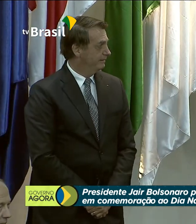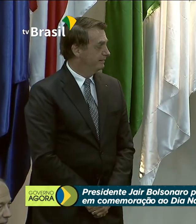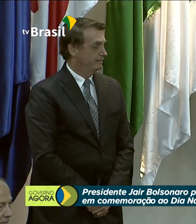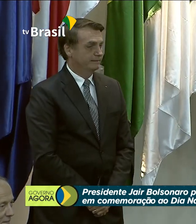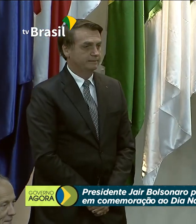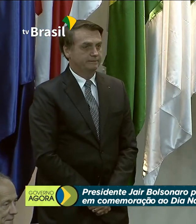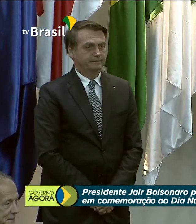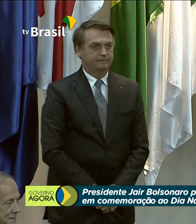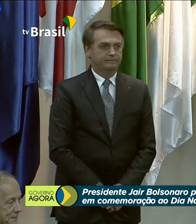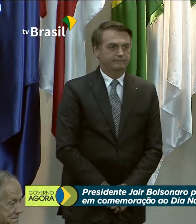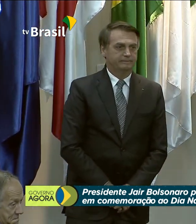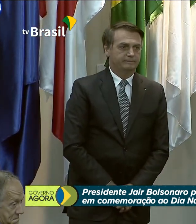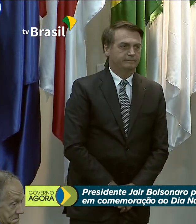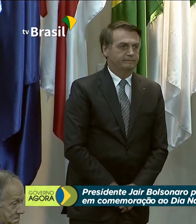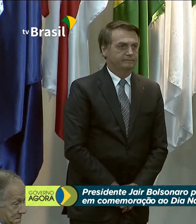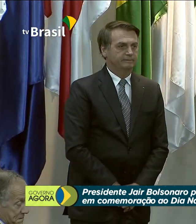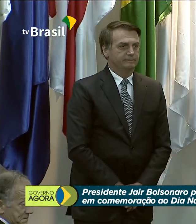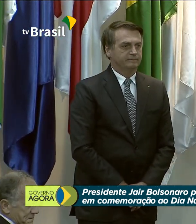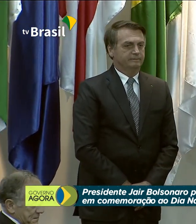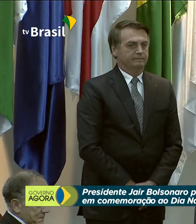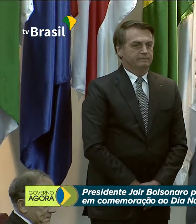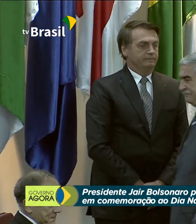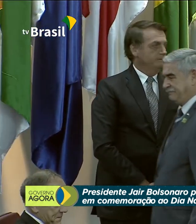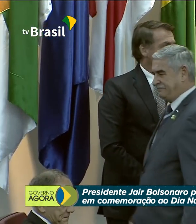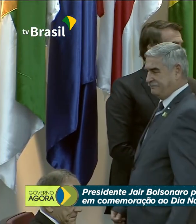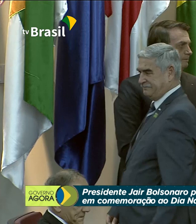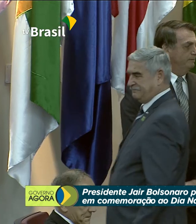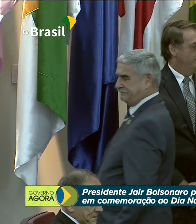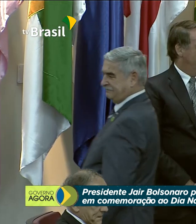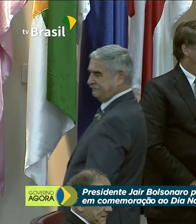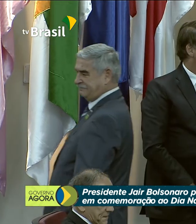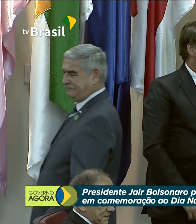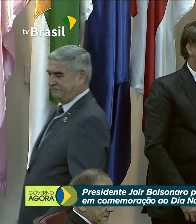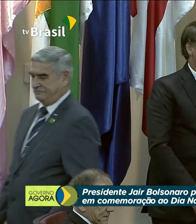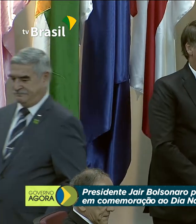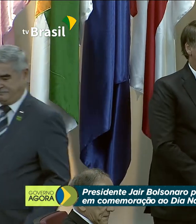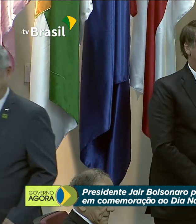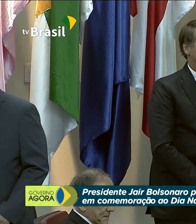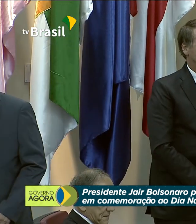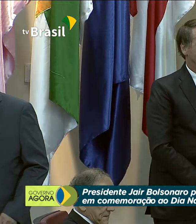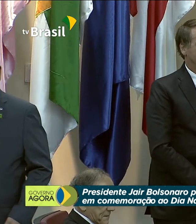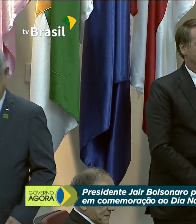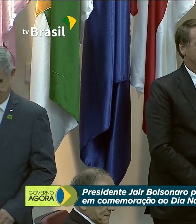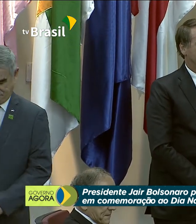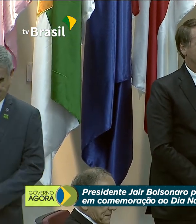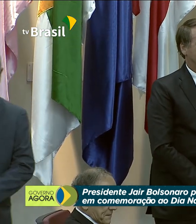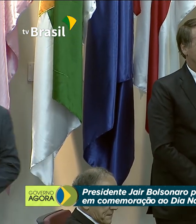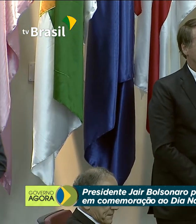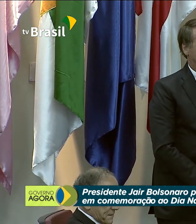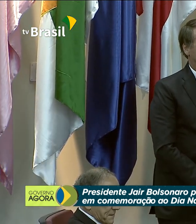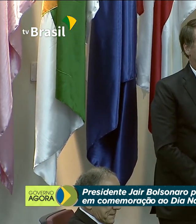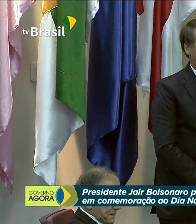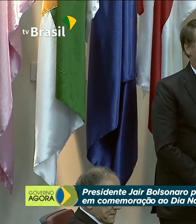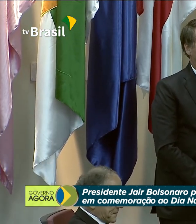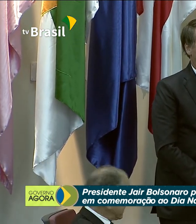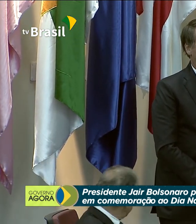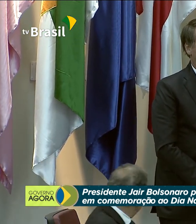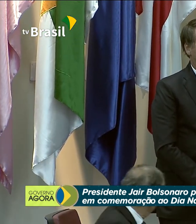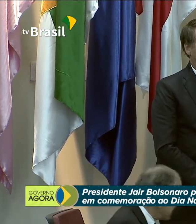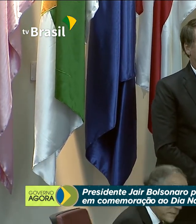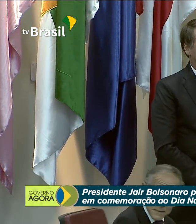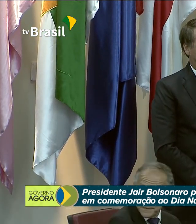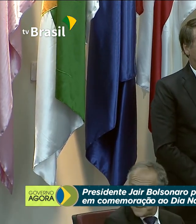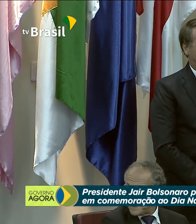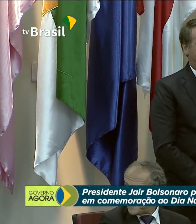Na categoria futebol masculino, serão homenageados ex-jogadores representantes das seleções campeãs mundiais